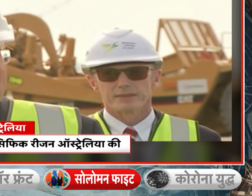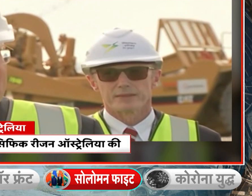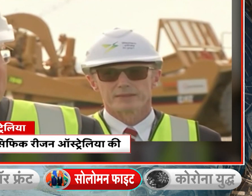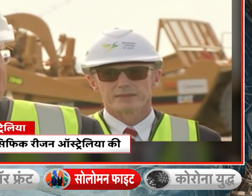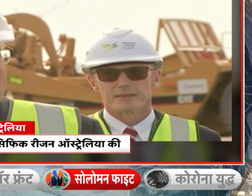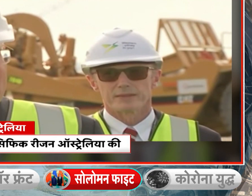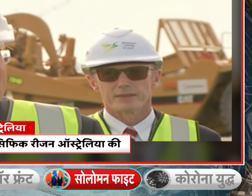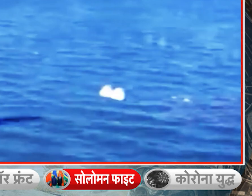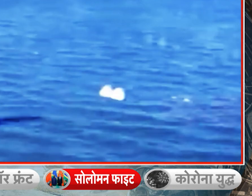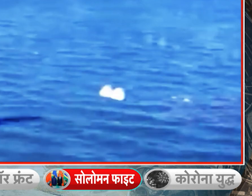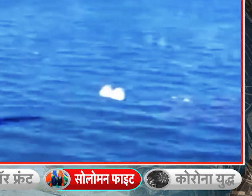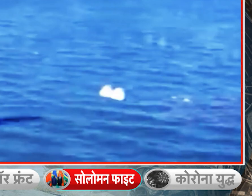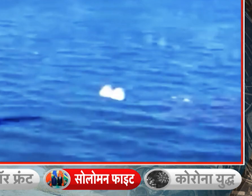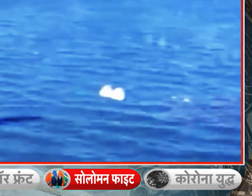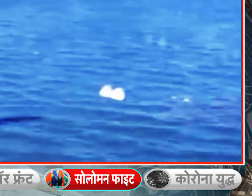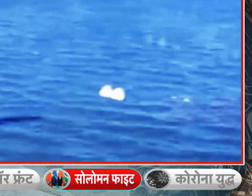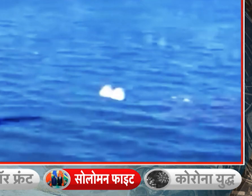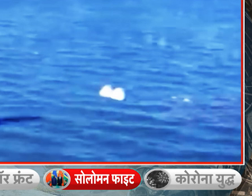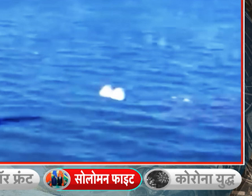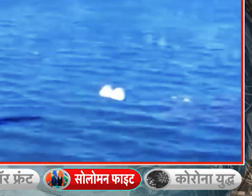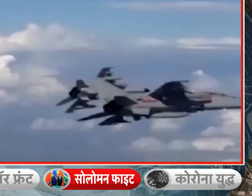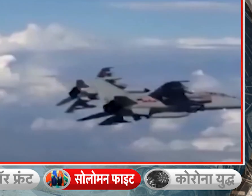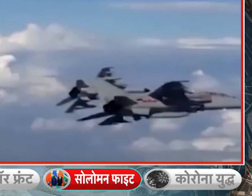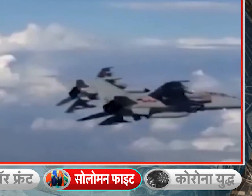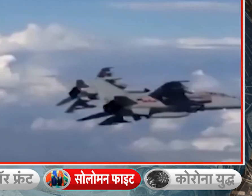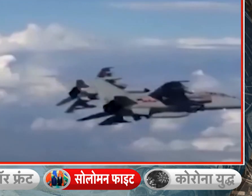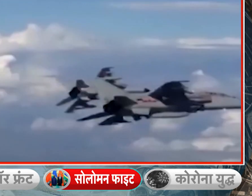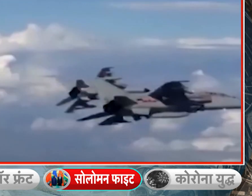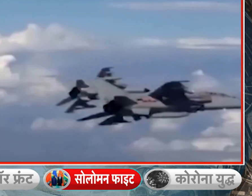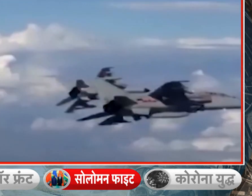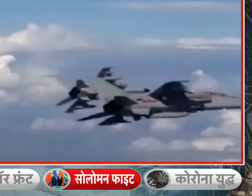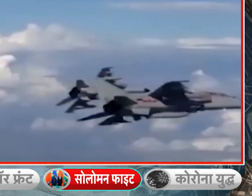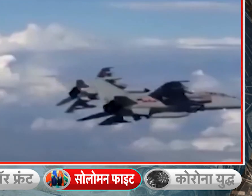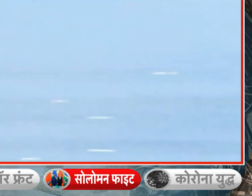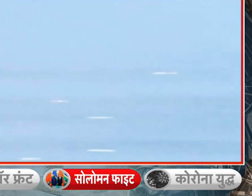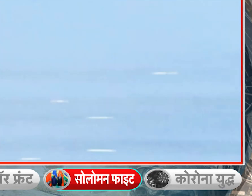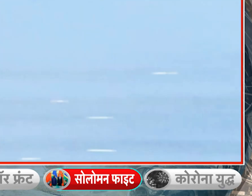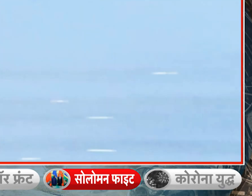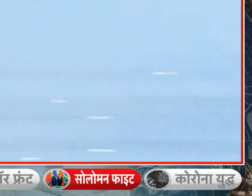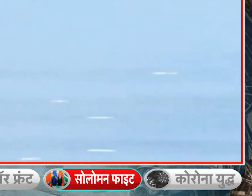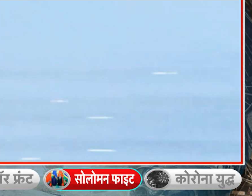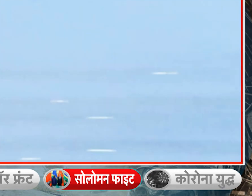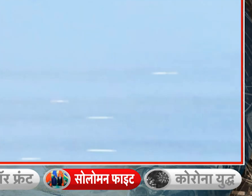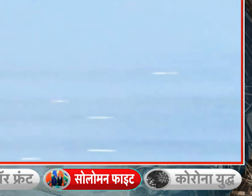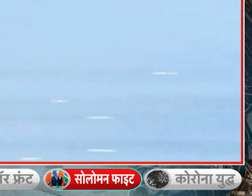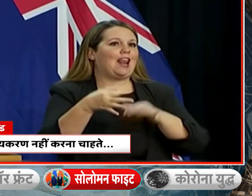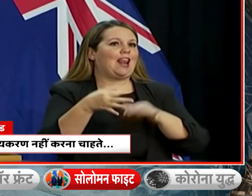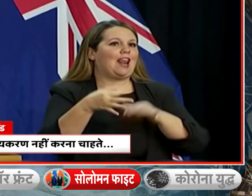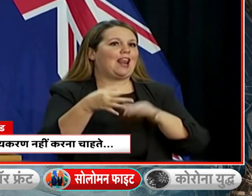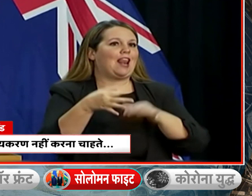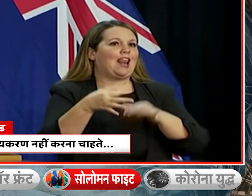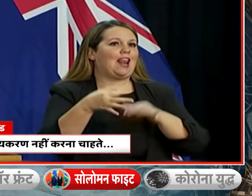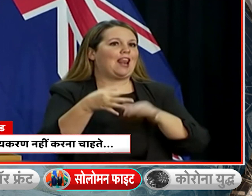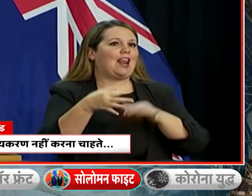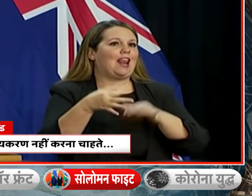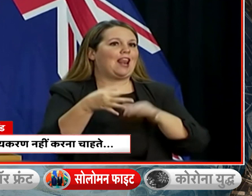own national security. वहीं न्यूजीलैंड के प्रधानमंत्री ने कहा कि प्रशांत महासागर में चीन की मौजूदगी ठीक नहीं है।